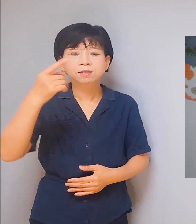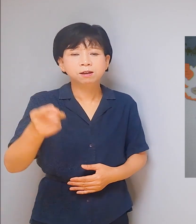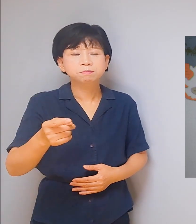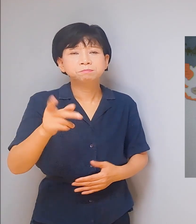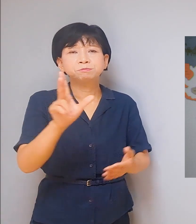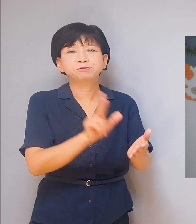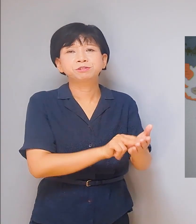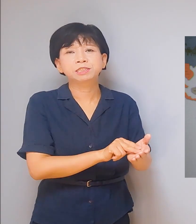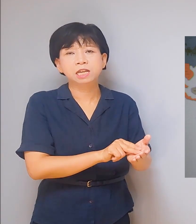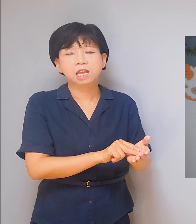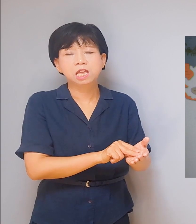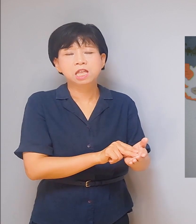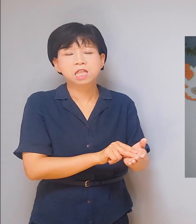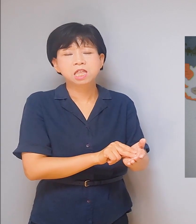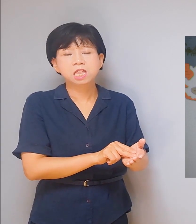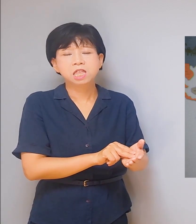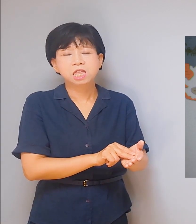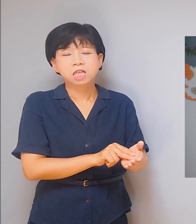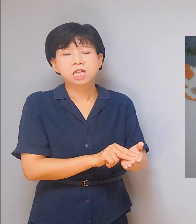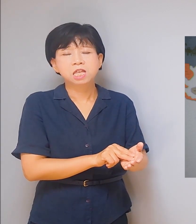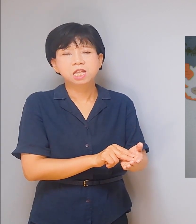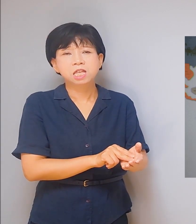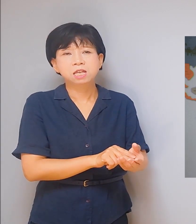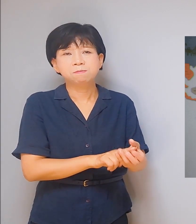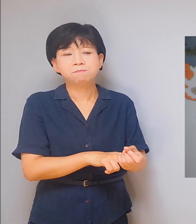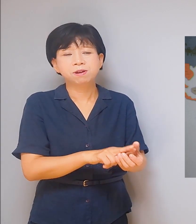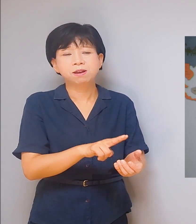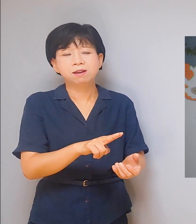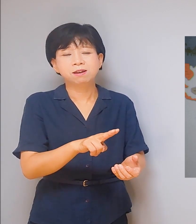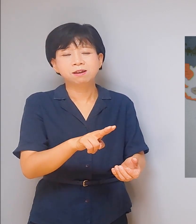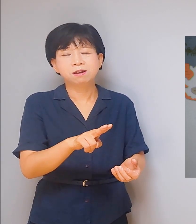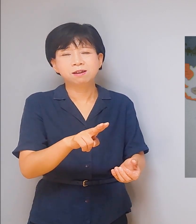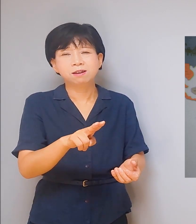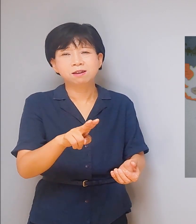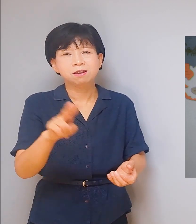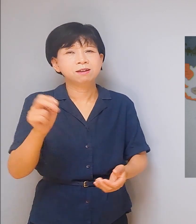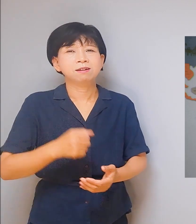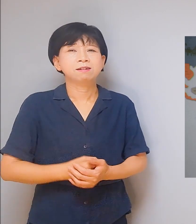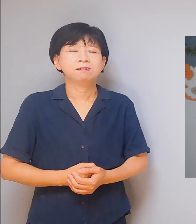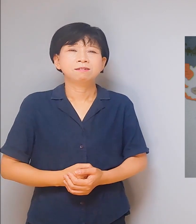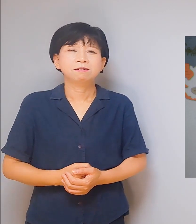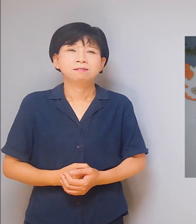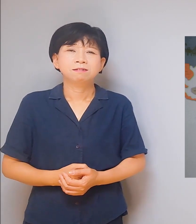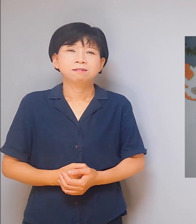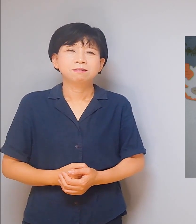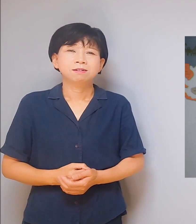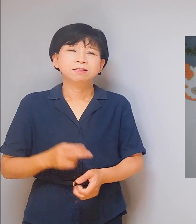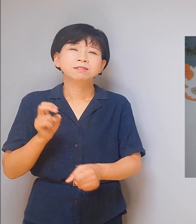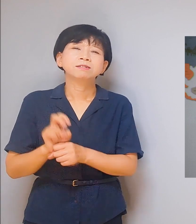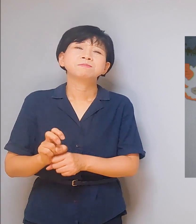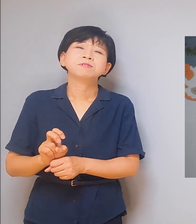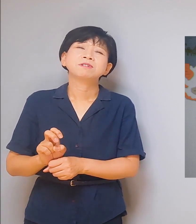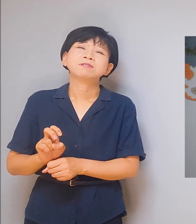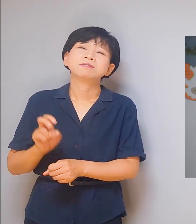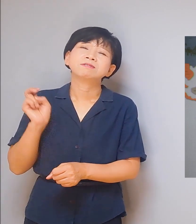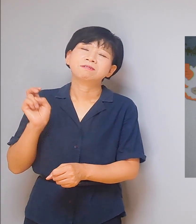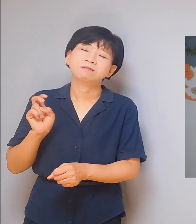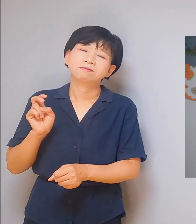그랬잖아요. 진짜 문제가 이제 수면으로 쫙 올라옵니다. 20년 전 어느